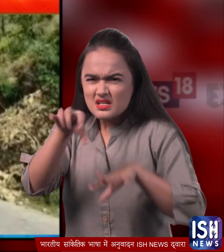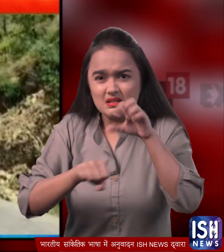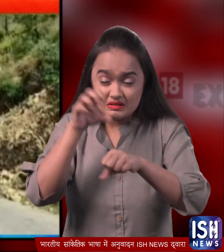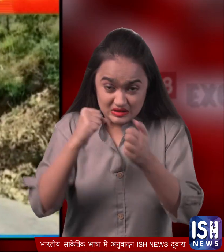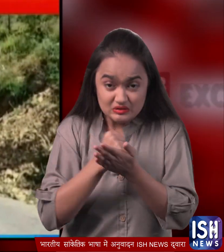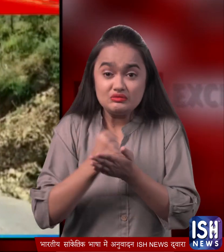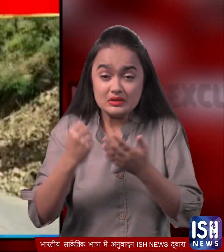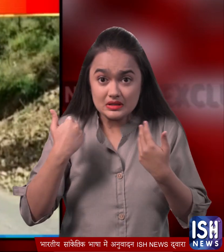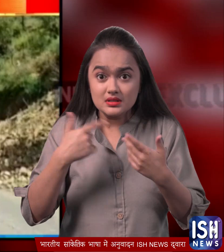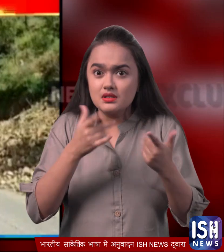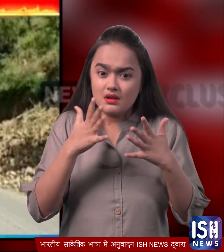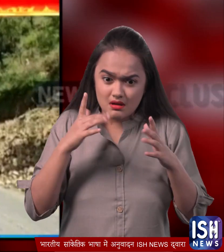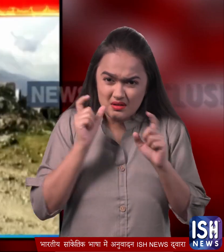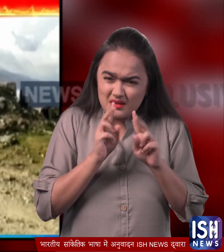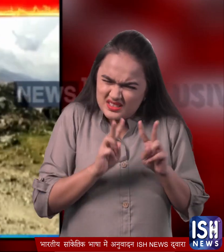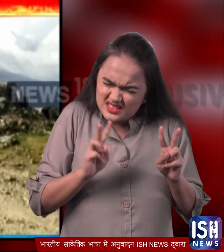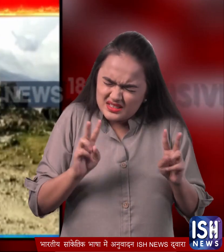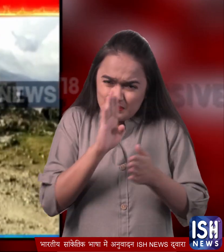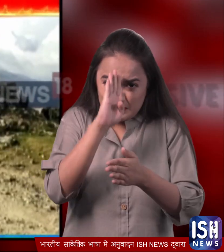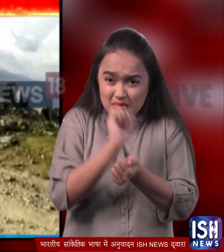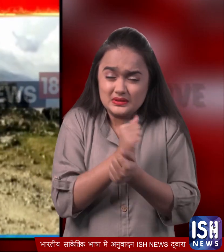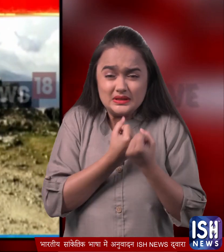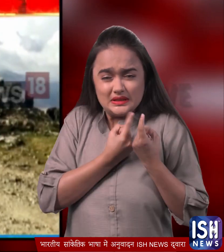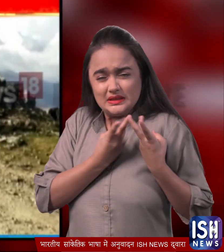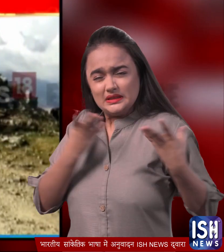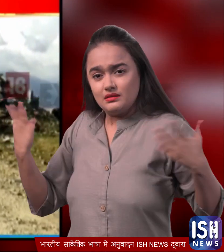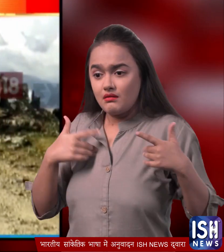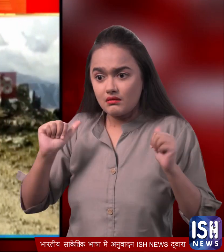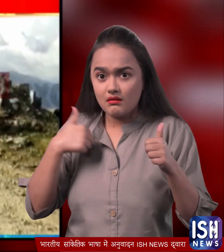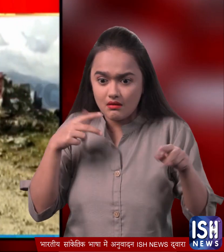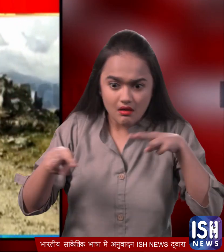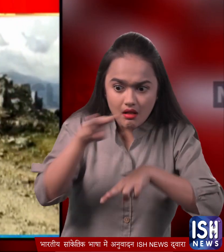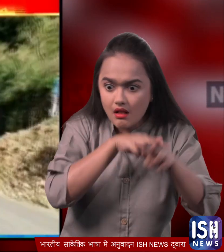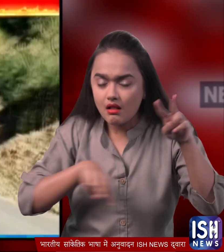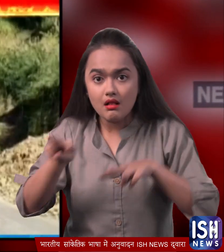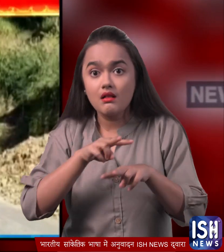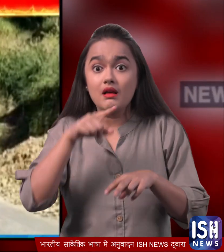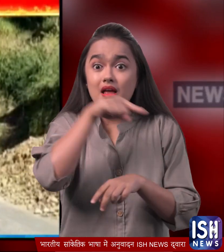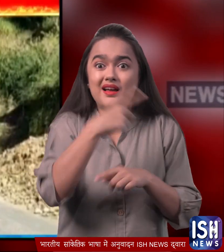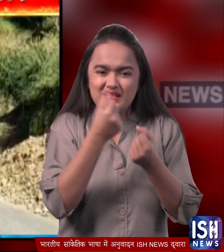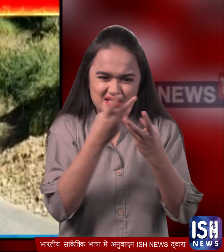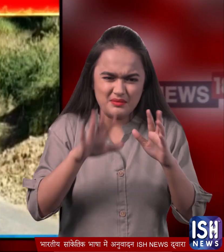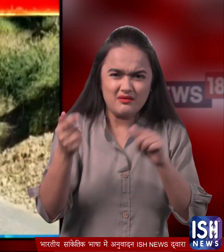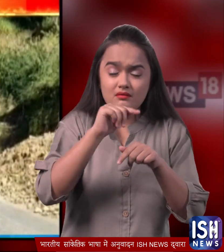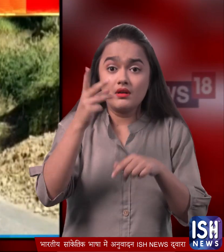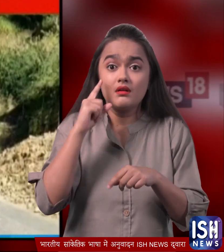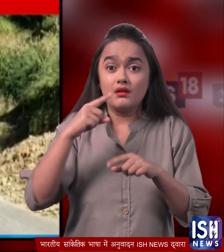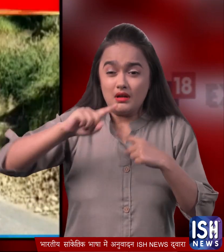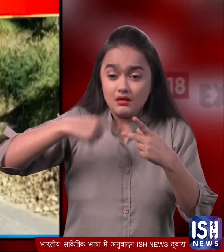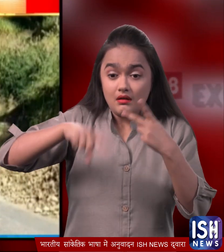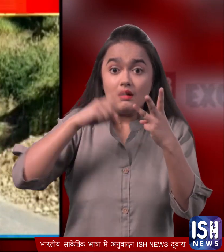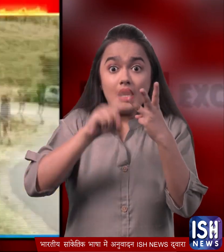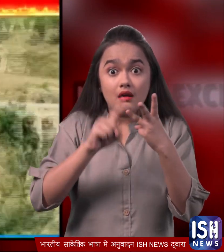उनकी तलाश में अपनी पूरी ताकत भी झोंक दी। पुंछ में जिस डेरा की गली में आतंकियों से मुठभेड़ हुई थी, उस इलाके में लगातार तीसरे दिन भी